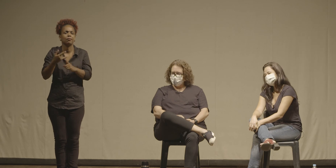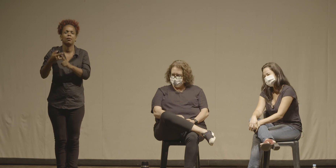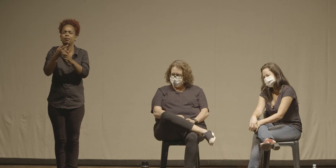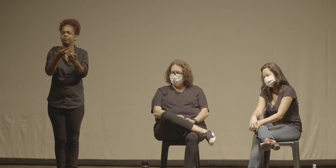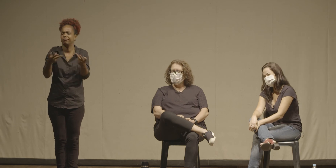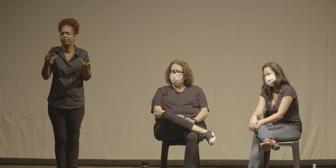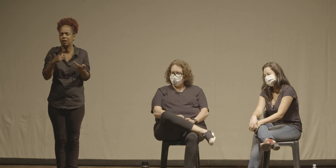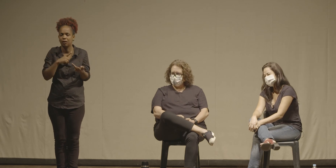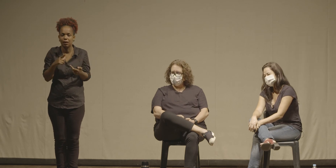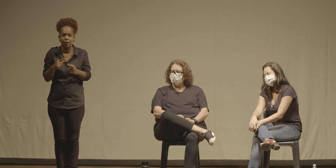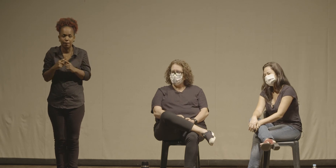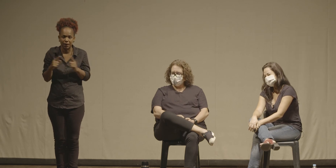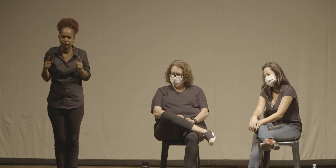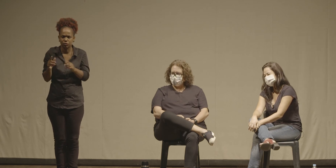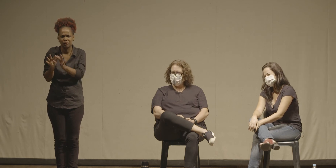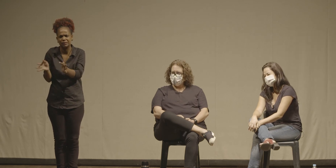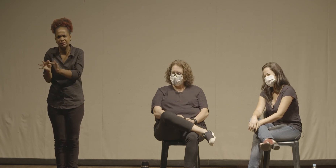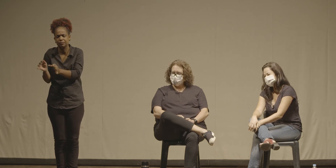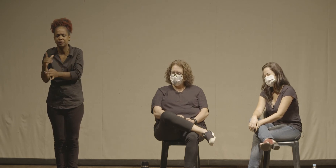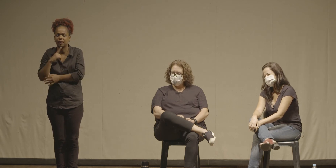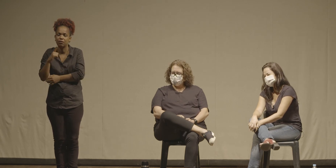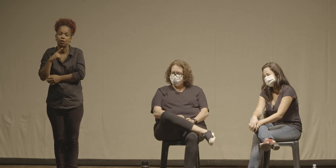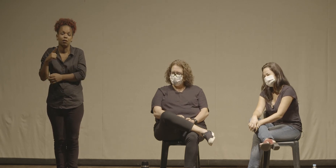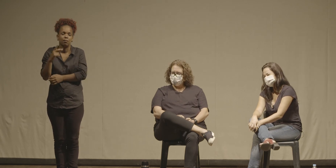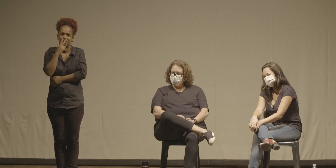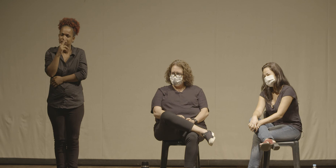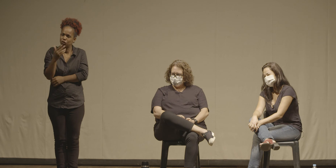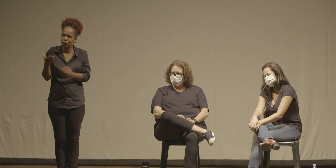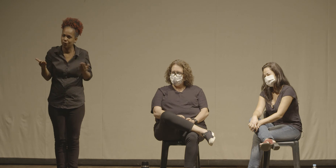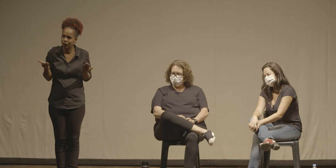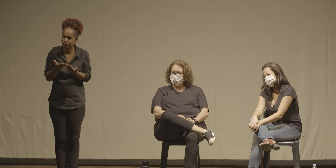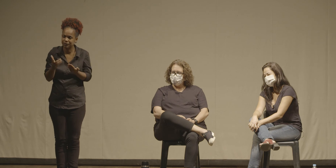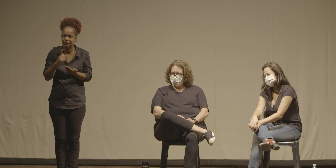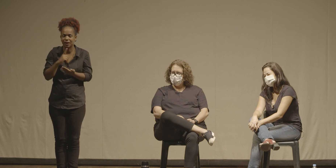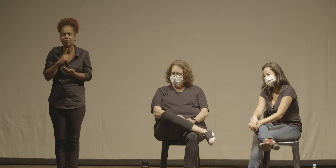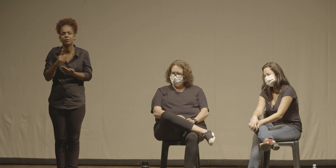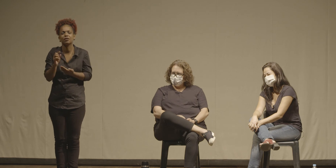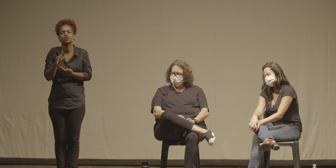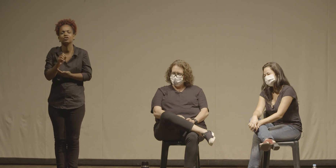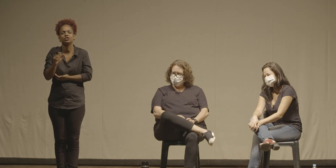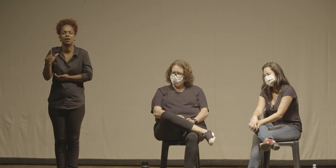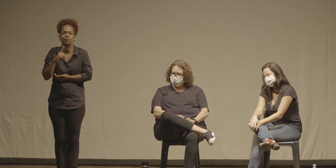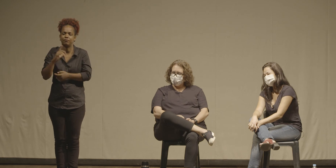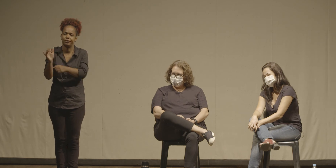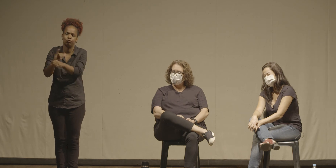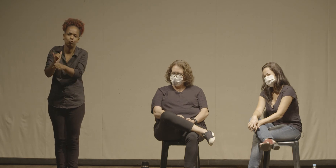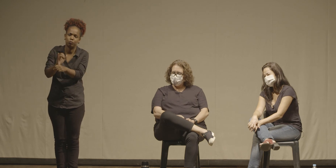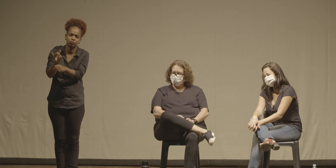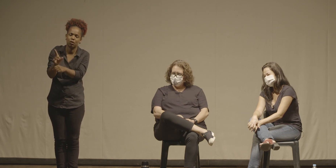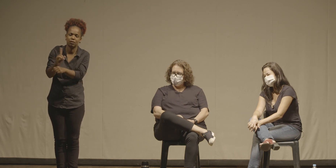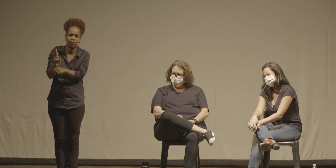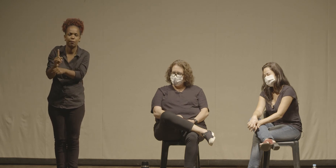tem outras plataformas, mas as menores, né? Então, acho que hoje, com a questão do digital, né, não só o YouTube, né, que é